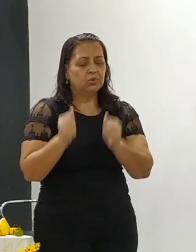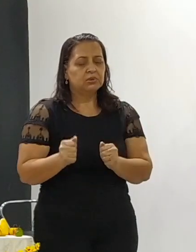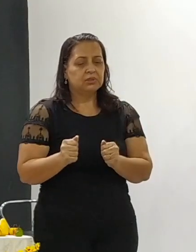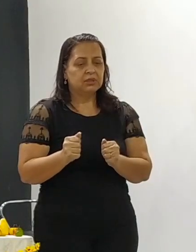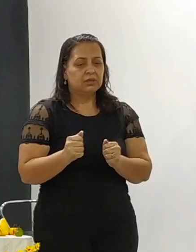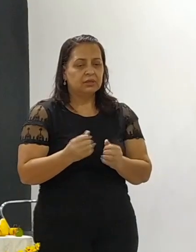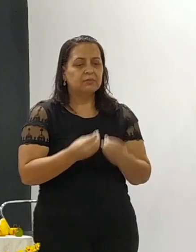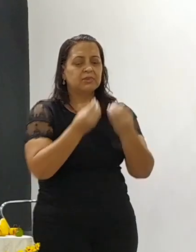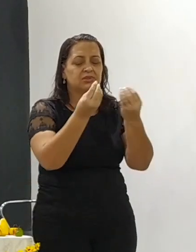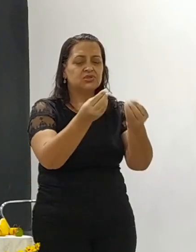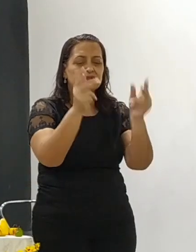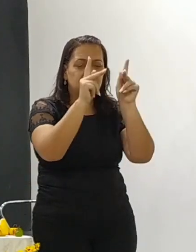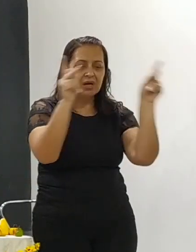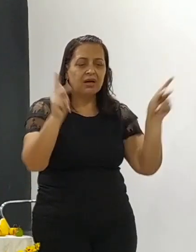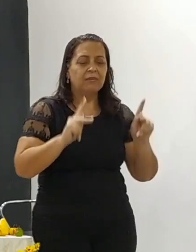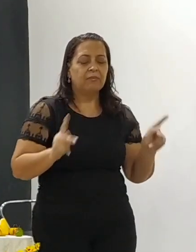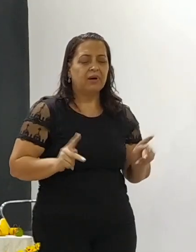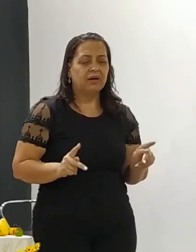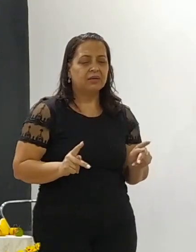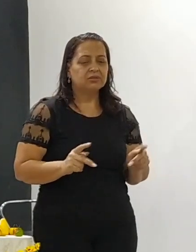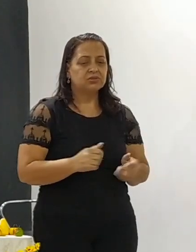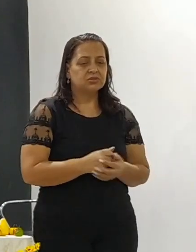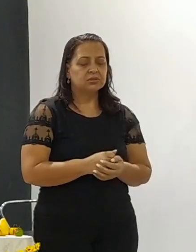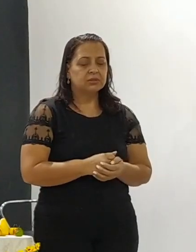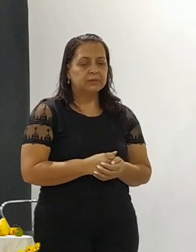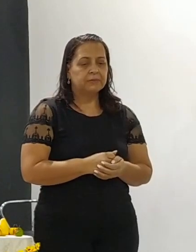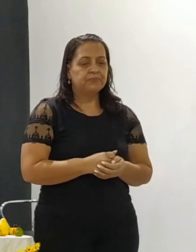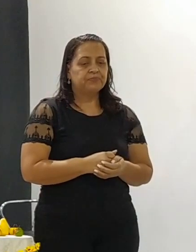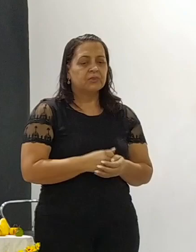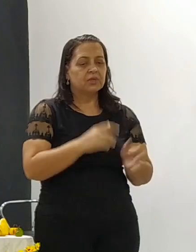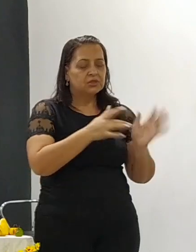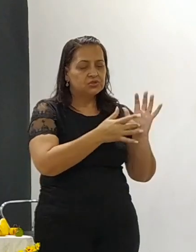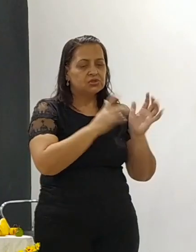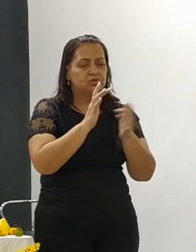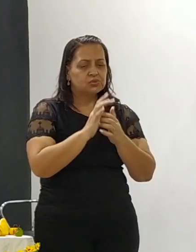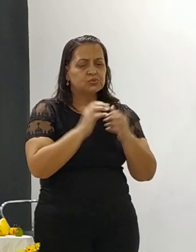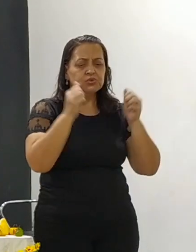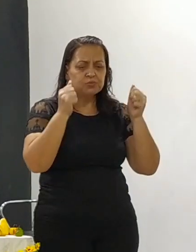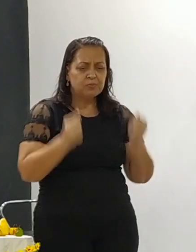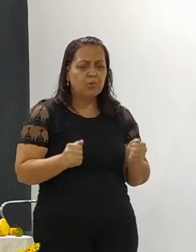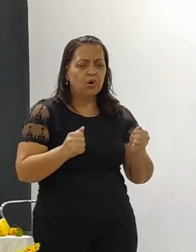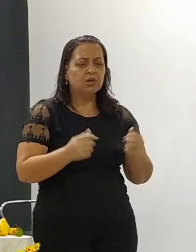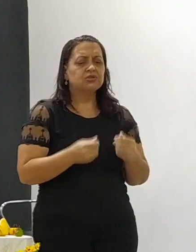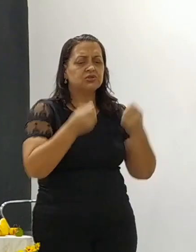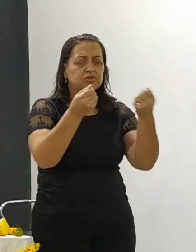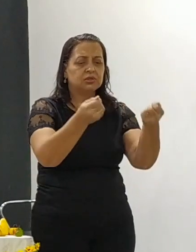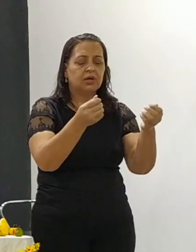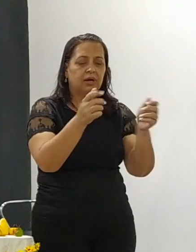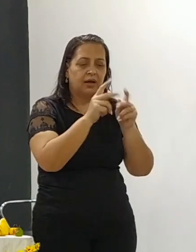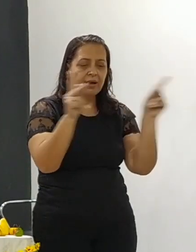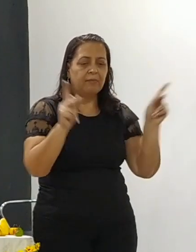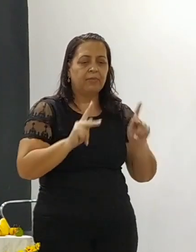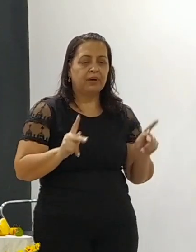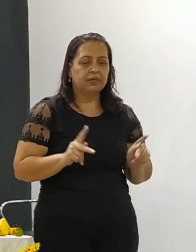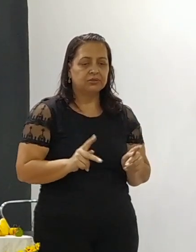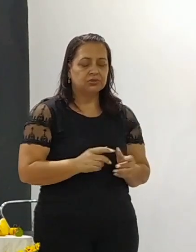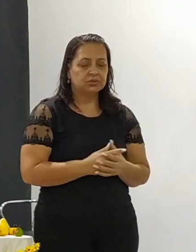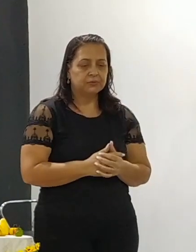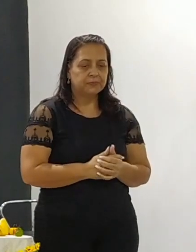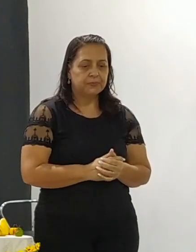das suas lutas, das suas aflições. Jesus pode te dar paz. E ali diz que ele faz